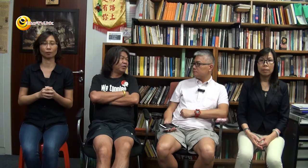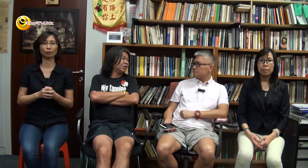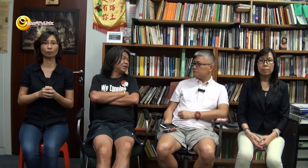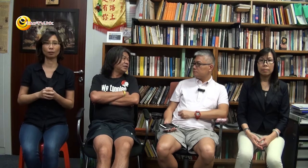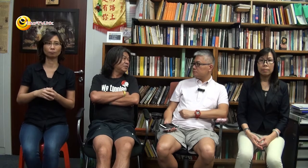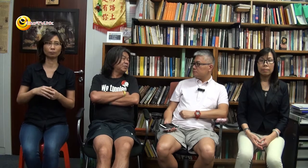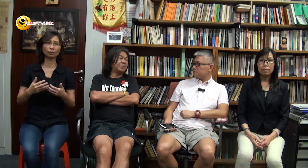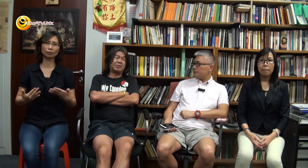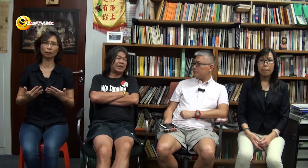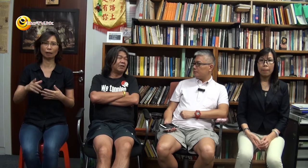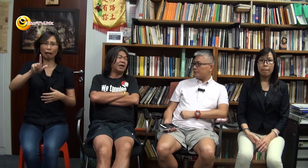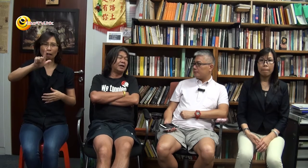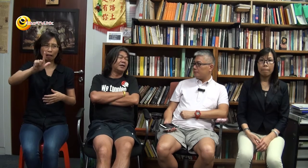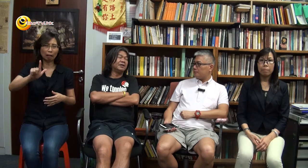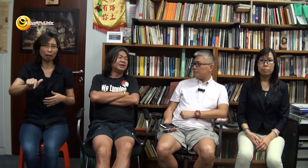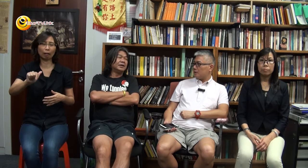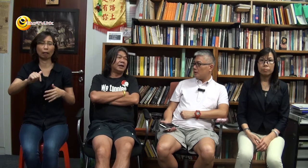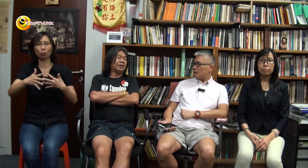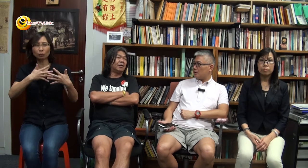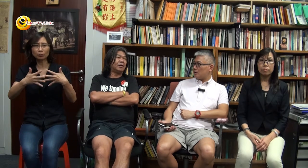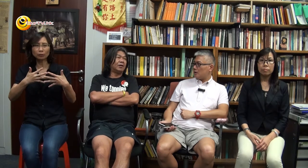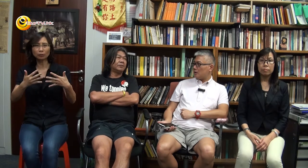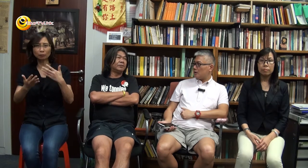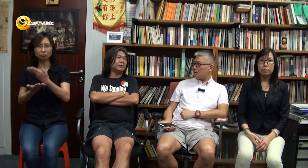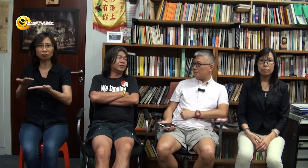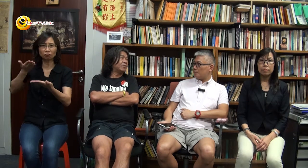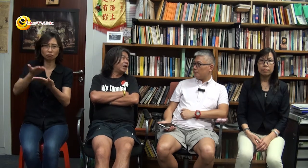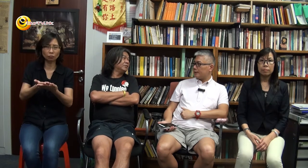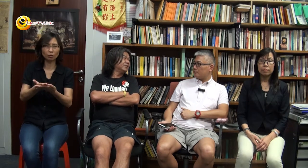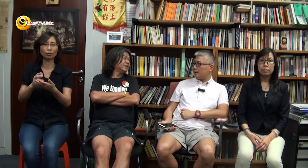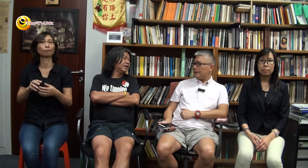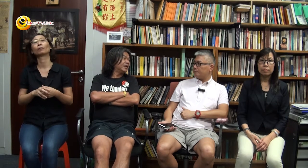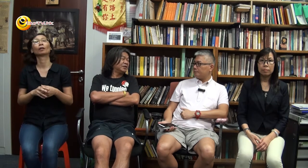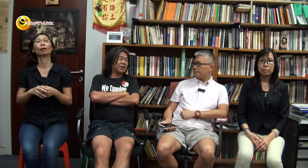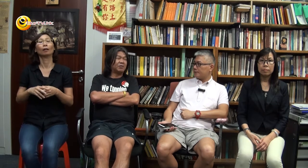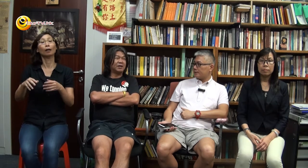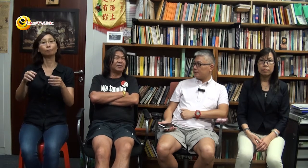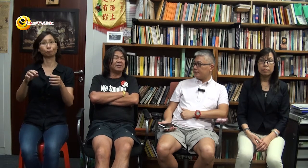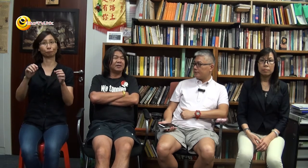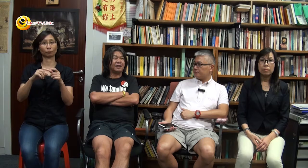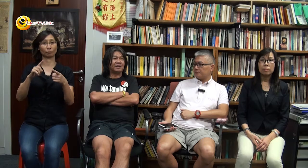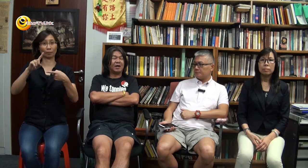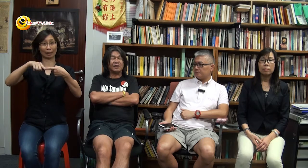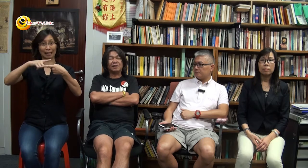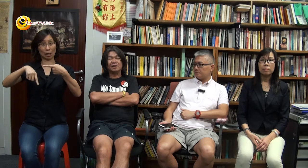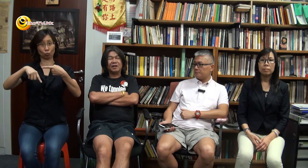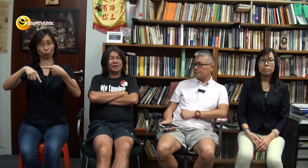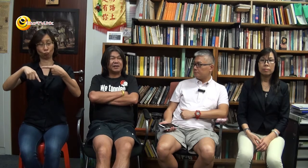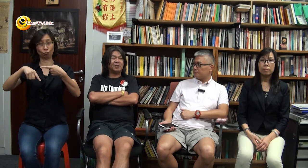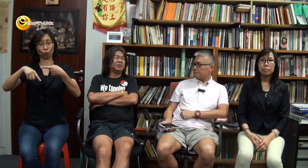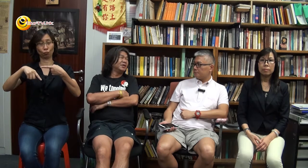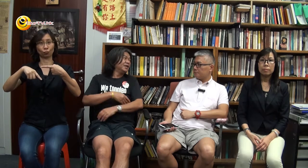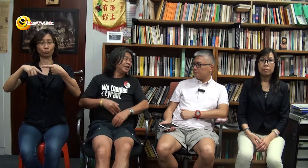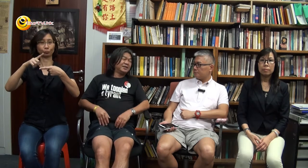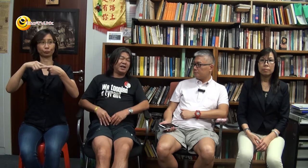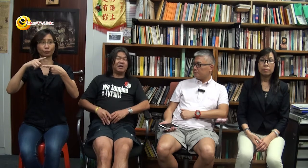話西九嗰度直接唔係西九呢個愉景灣 係啦， 愉景灣 大嶼山 係大嶼山直